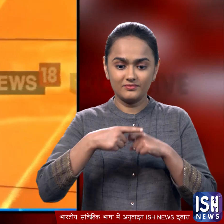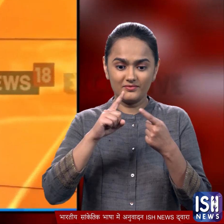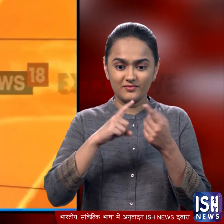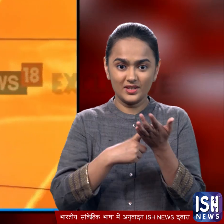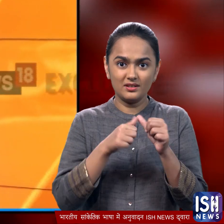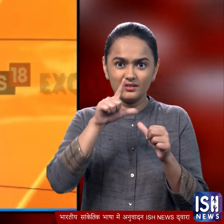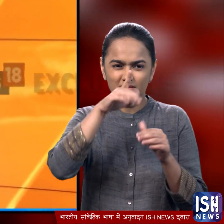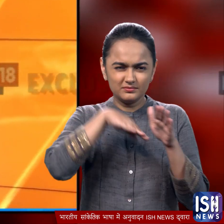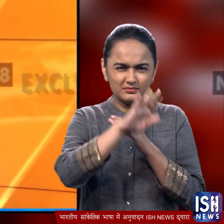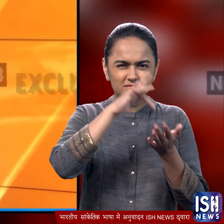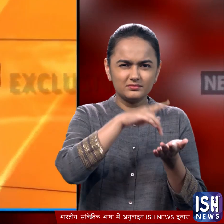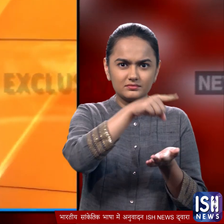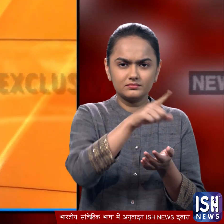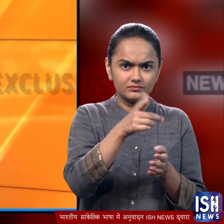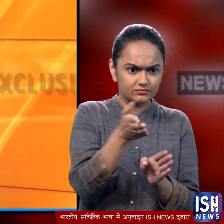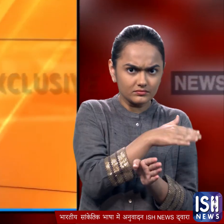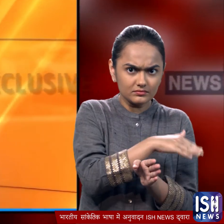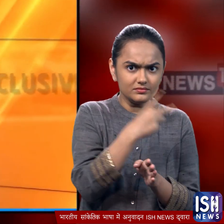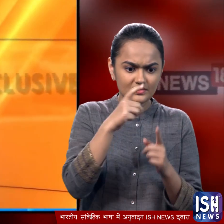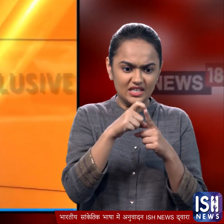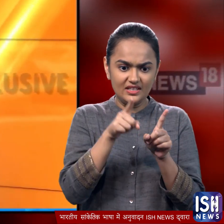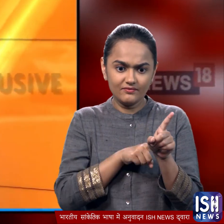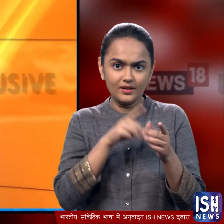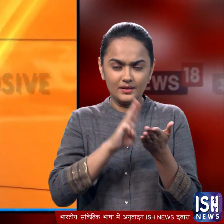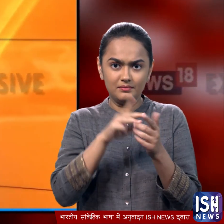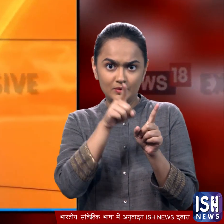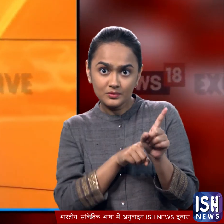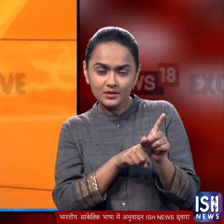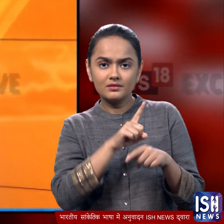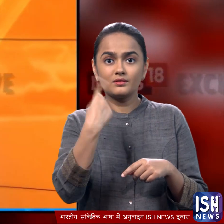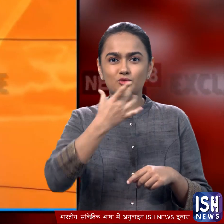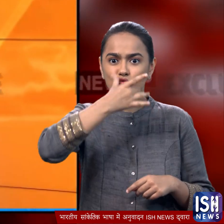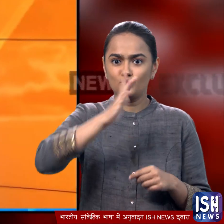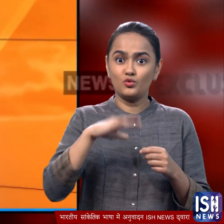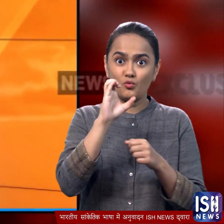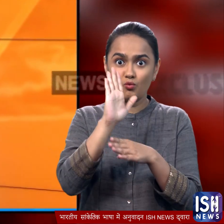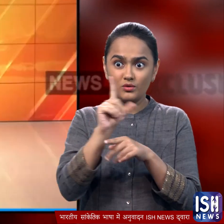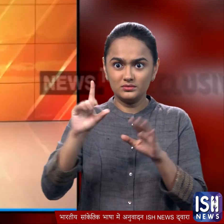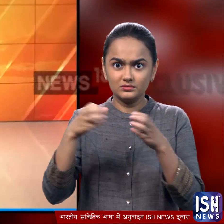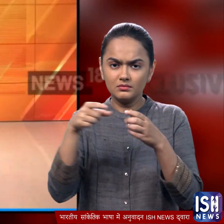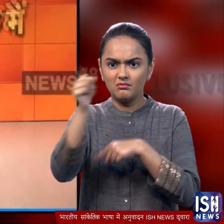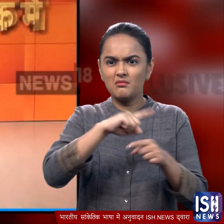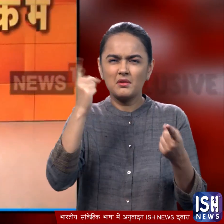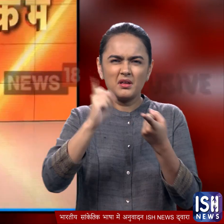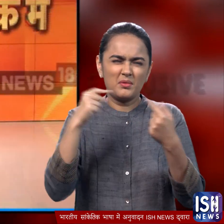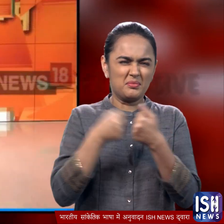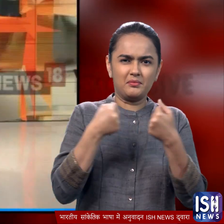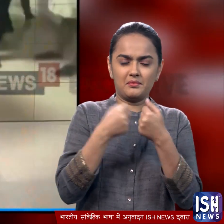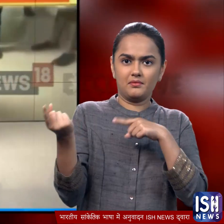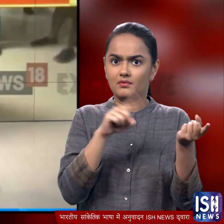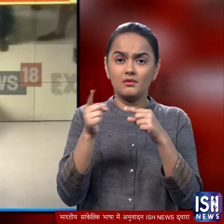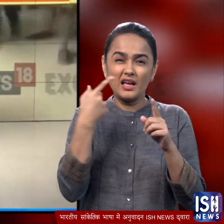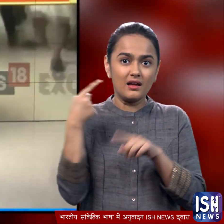केरल के कणूर में लेफ्ट से जुड़े युवा संगठन DYFY और यूथ कांग्रेस के कार्यकर्ताओं में मारपीट हो गई। आरोप है